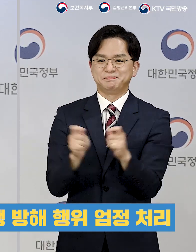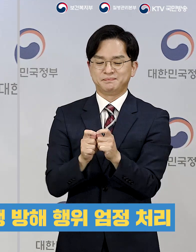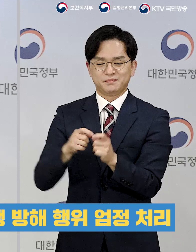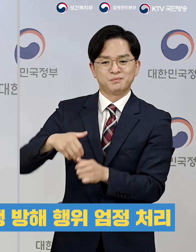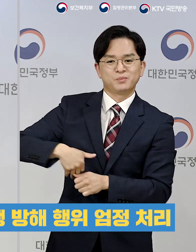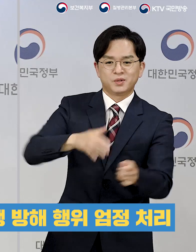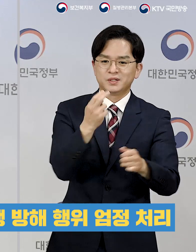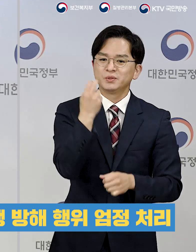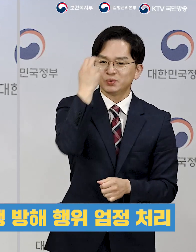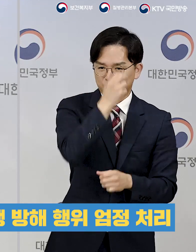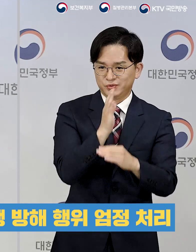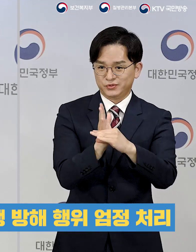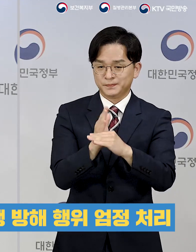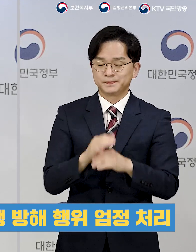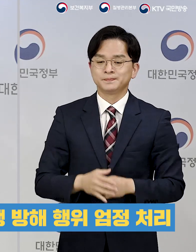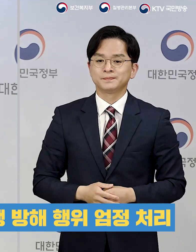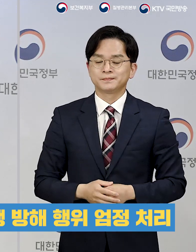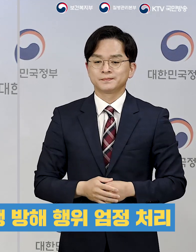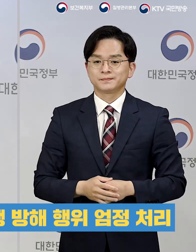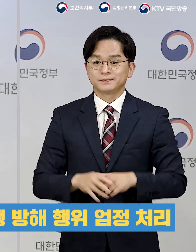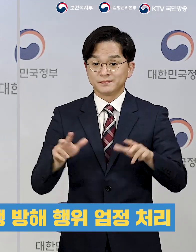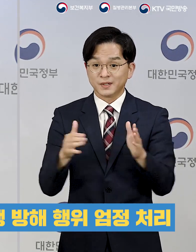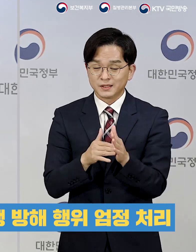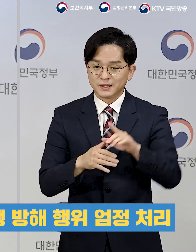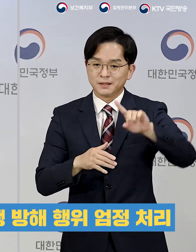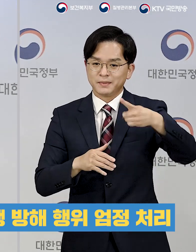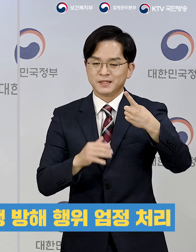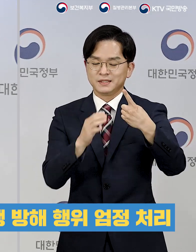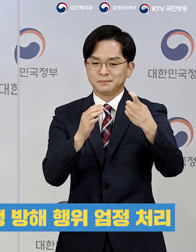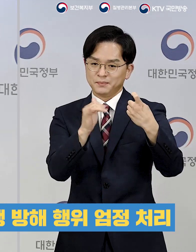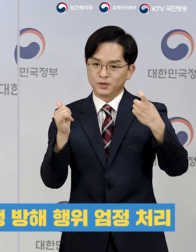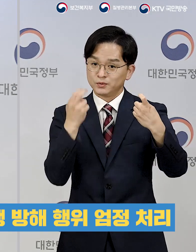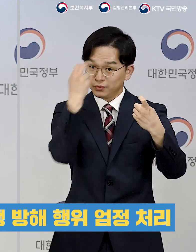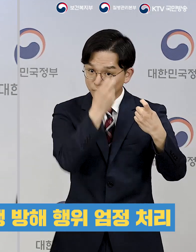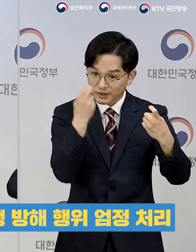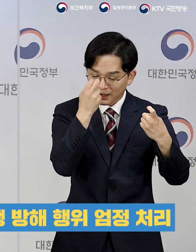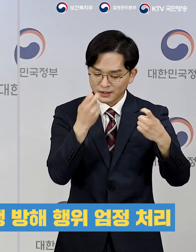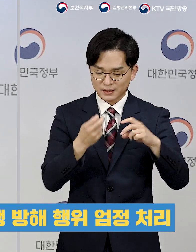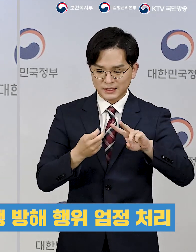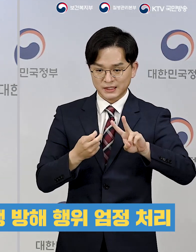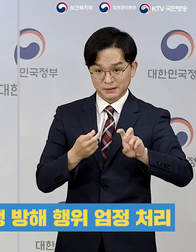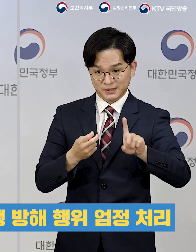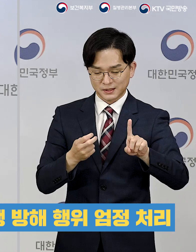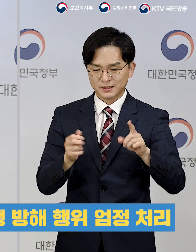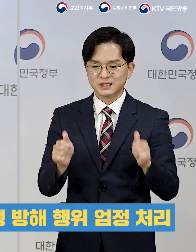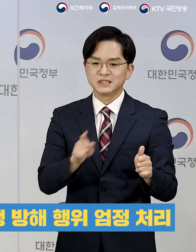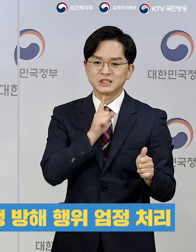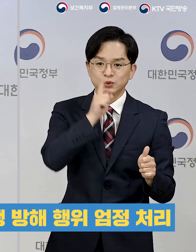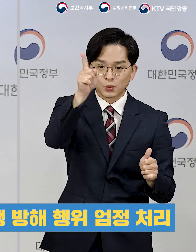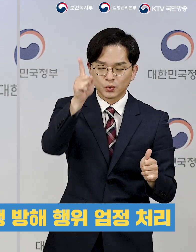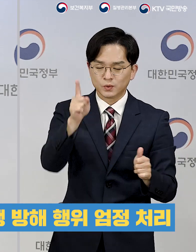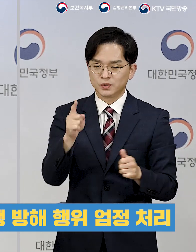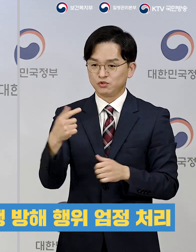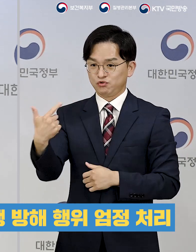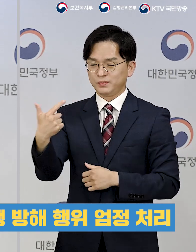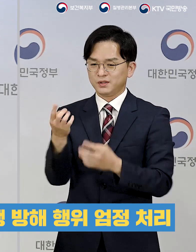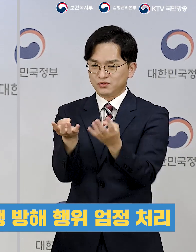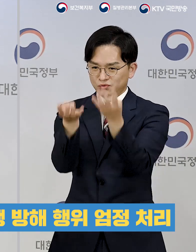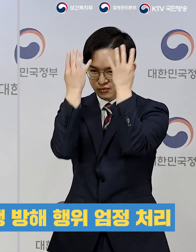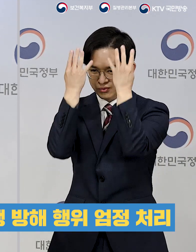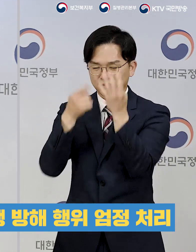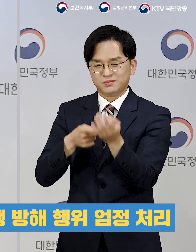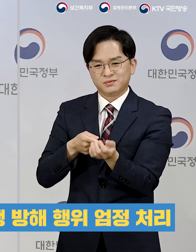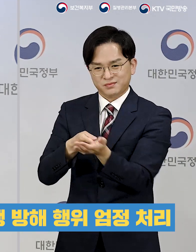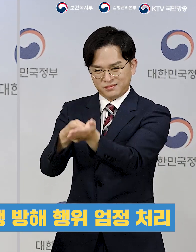수사하여 엄정하게 처리하고 있습니다. 7월 4일 현재까지 110명을 수사하여